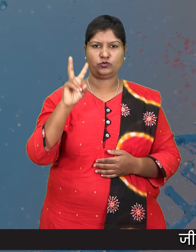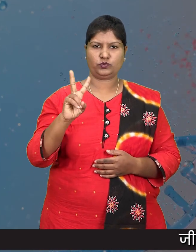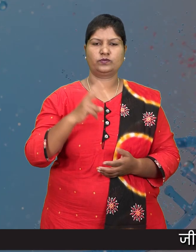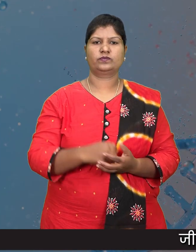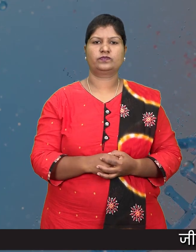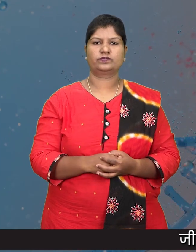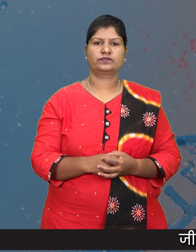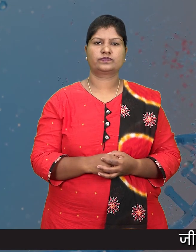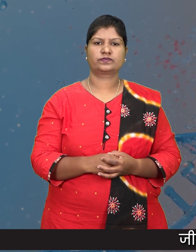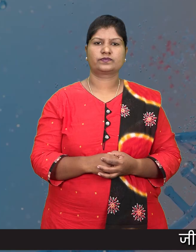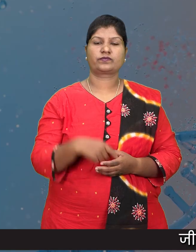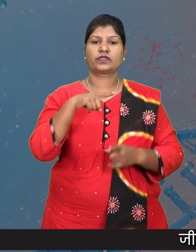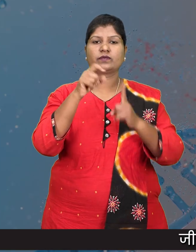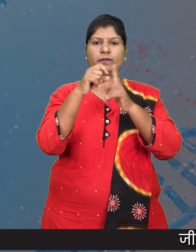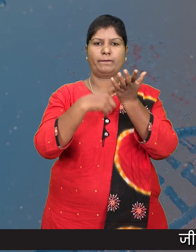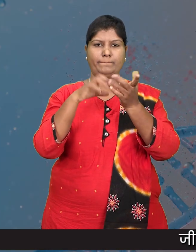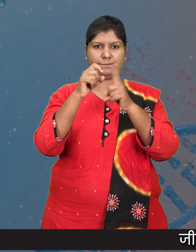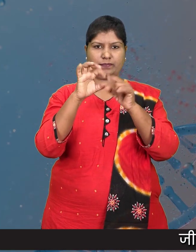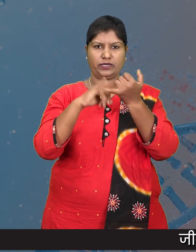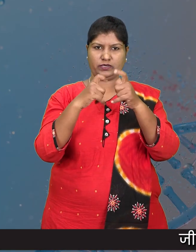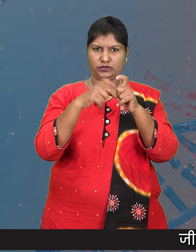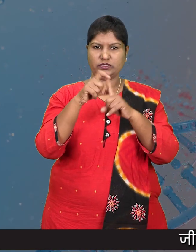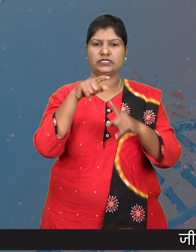के आनुवंशिक श्रृंगार में